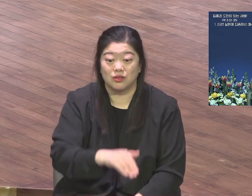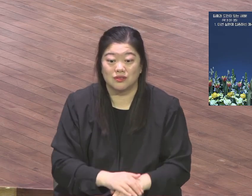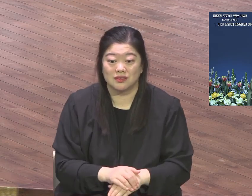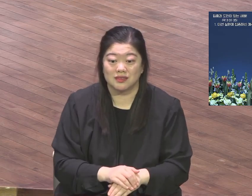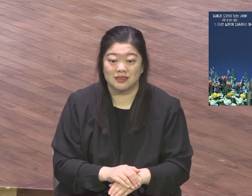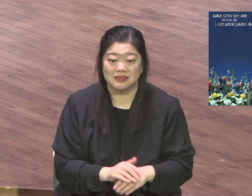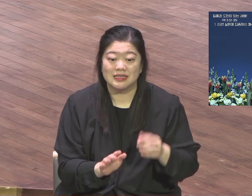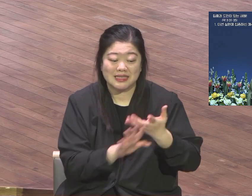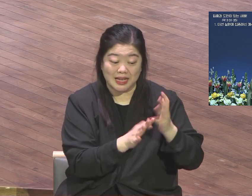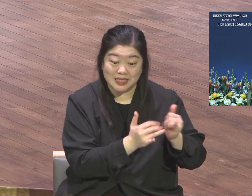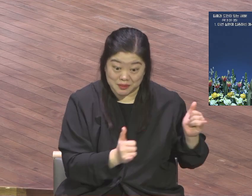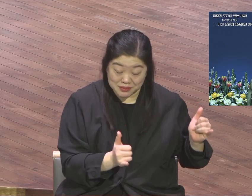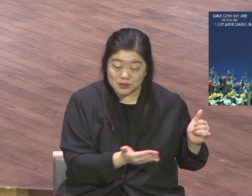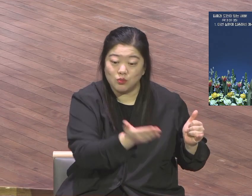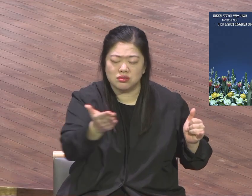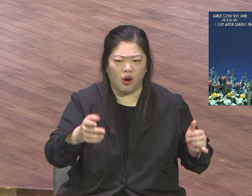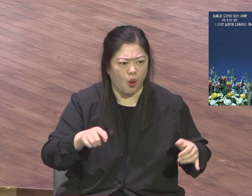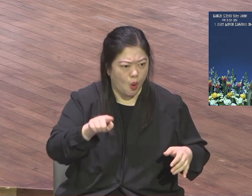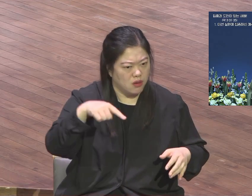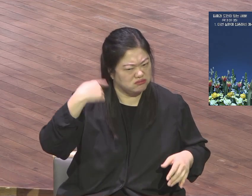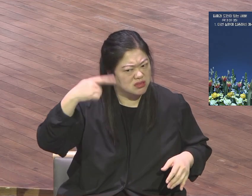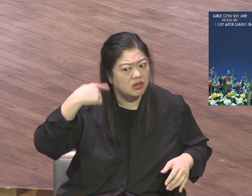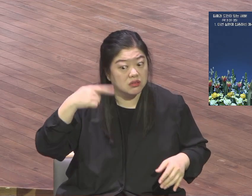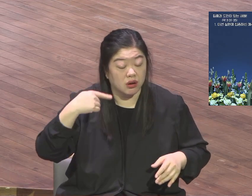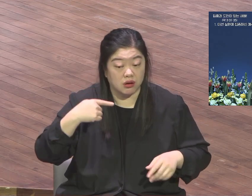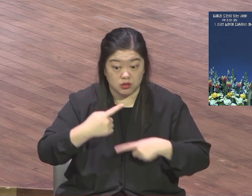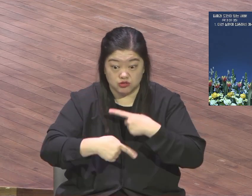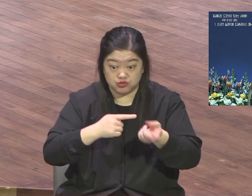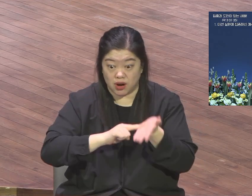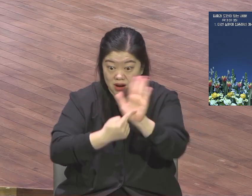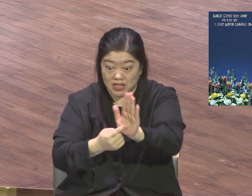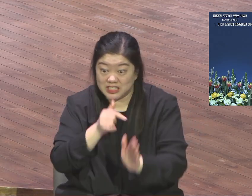성공합니다. 성공해요.